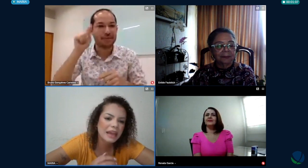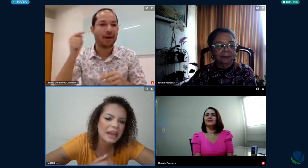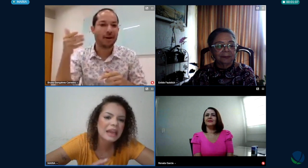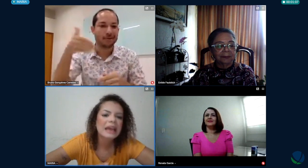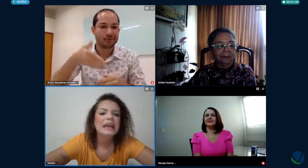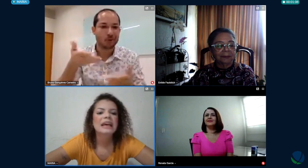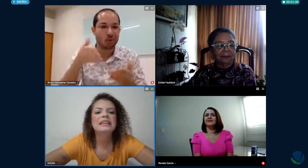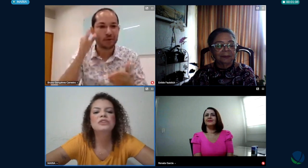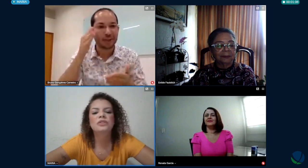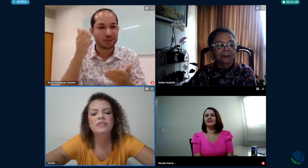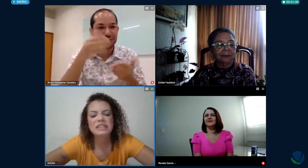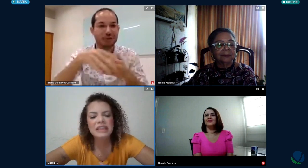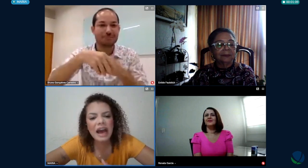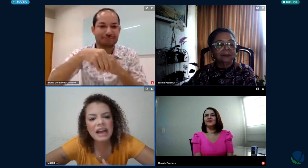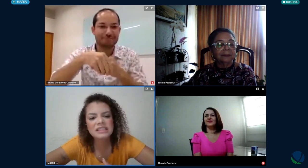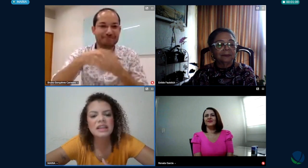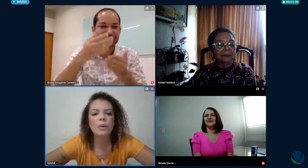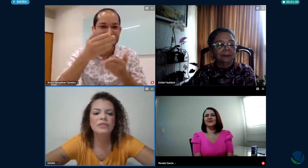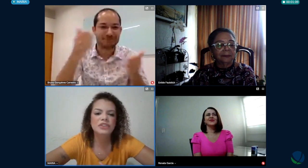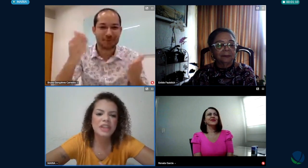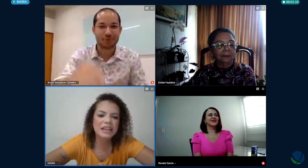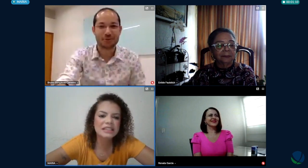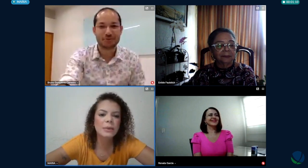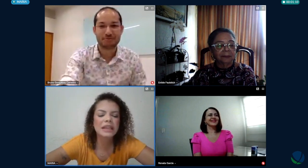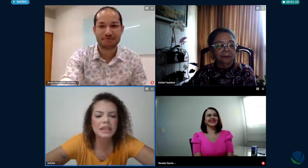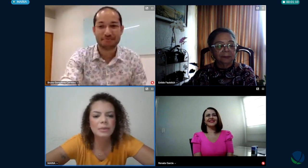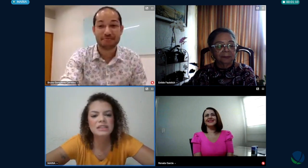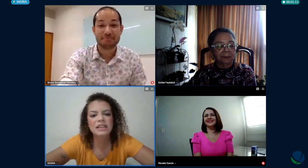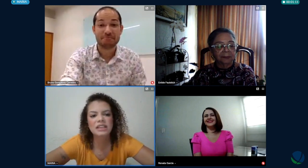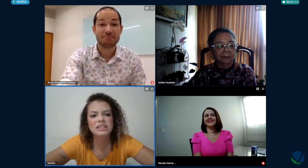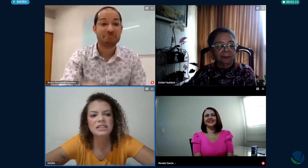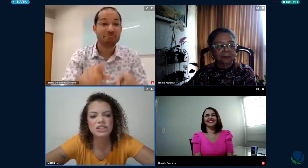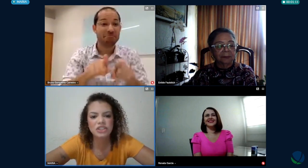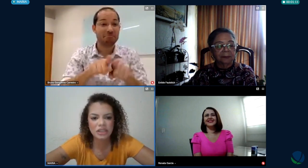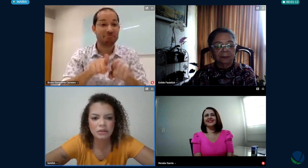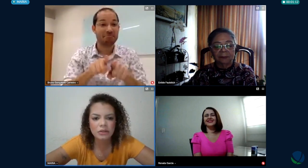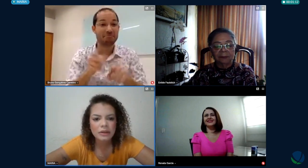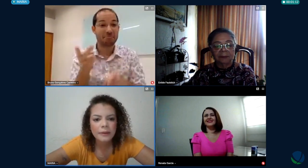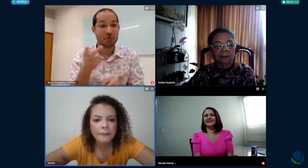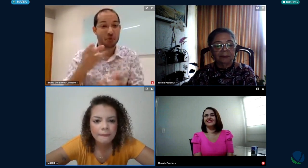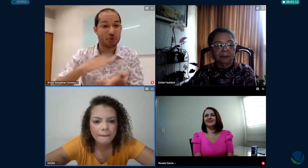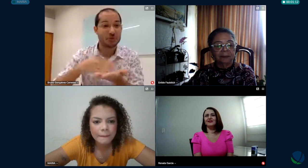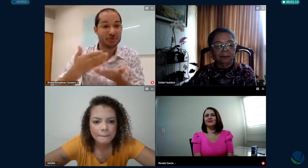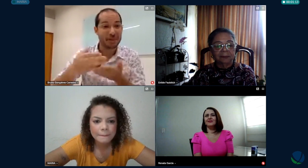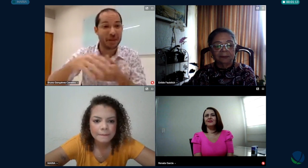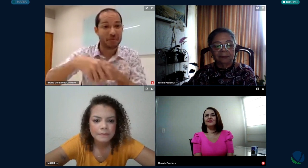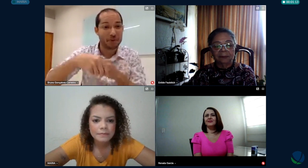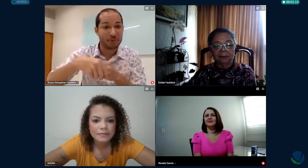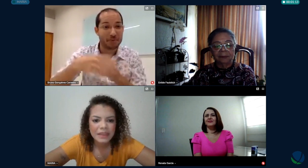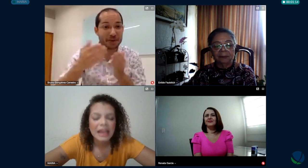UNB, das universidades, da UFG, que estão aqui presentes assistindo.